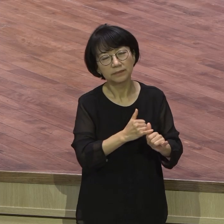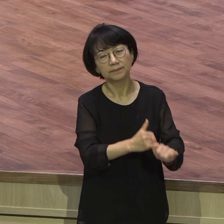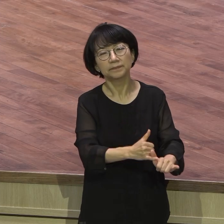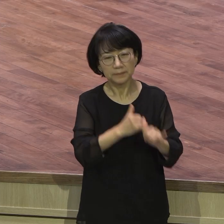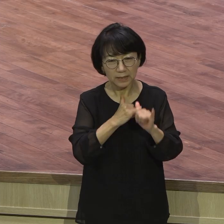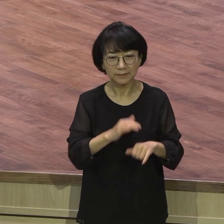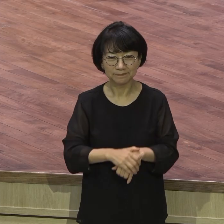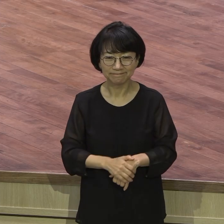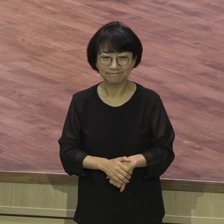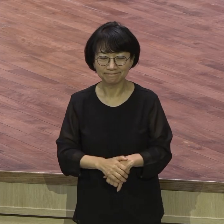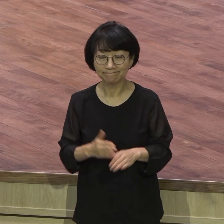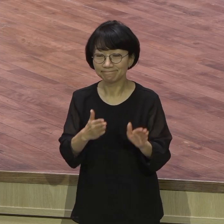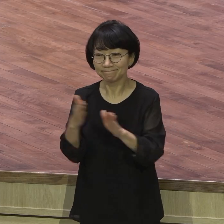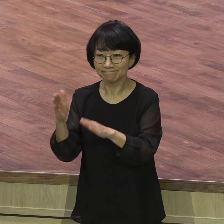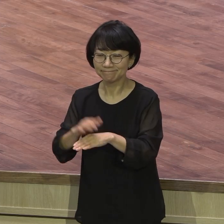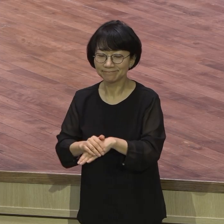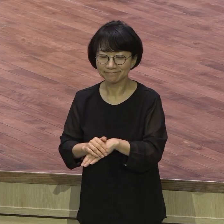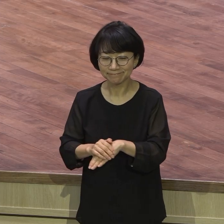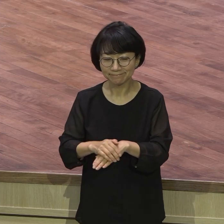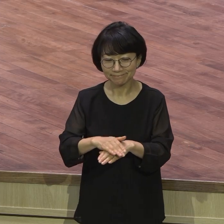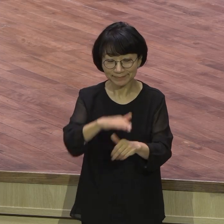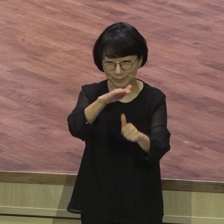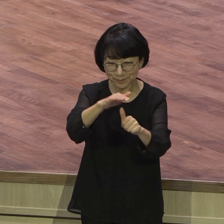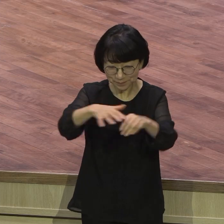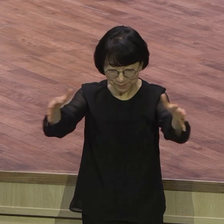어느 지우락 선생님이 아이들에게 질문을 했습니다